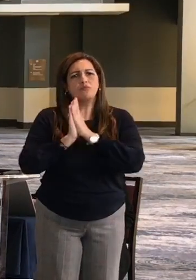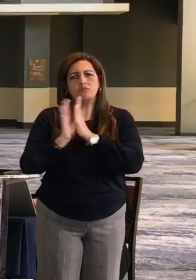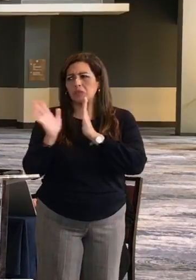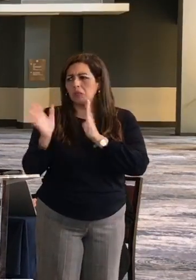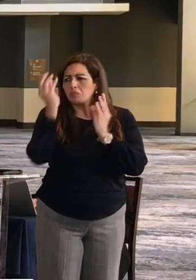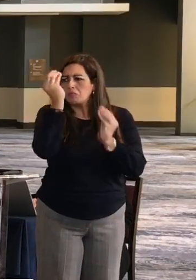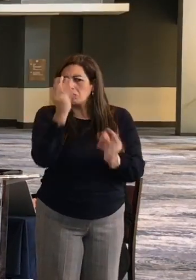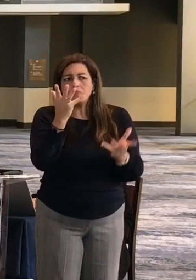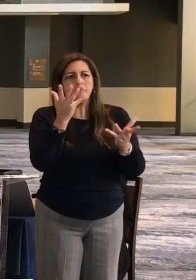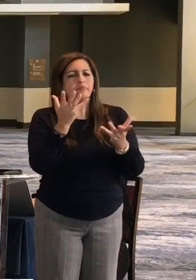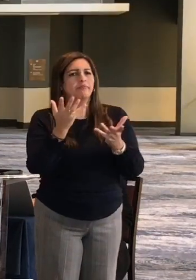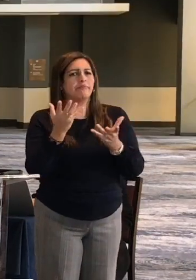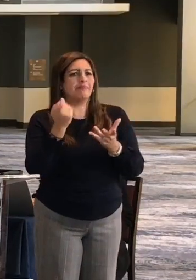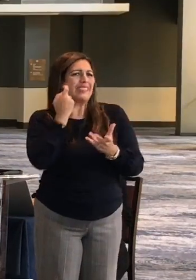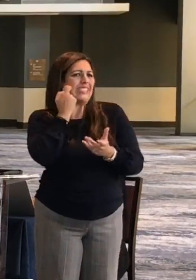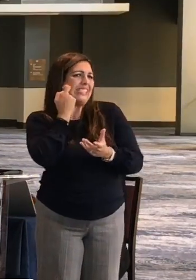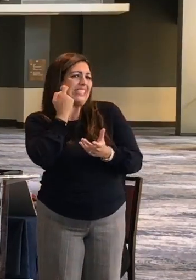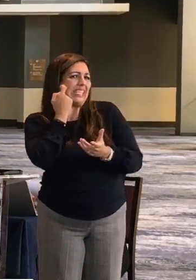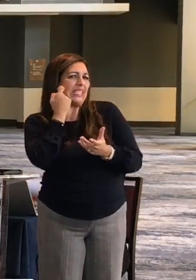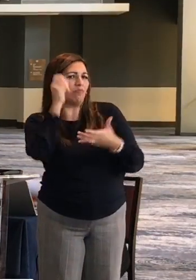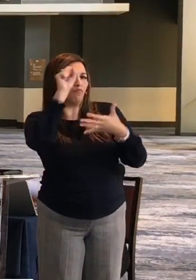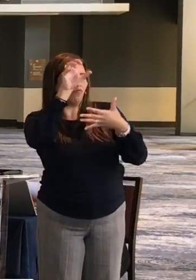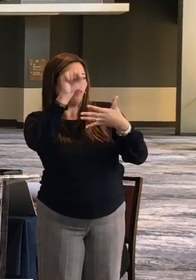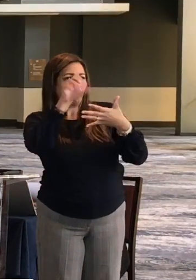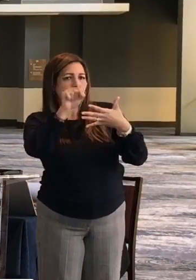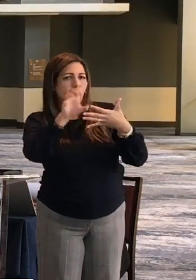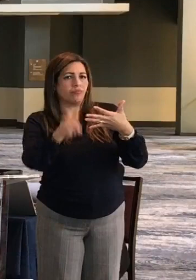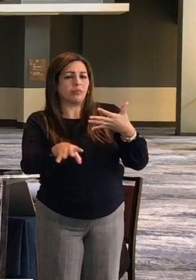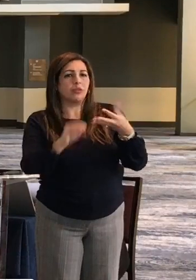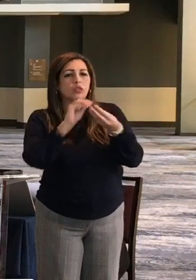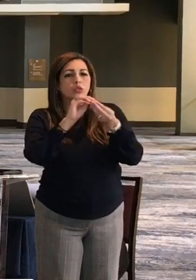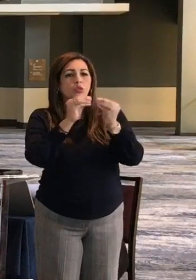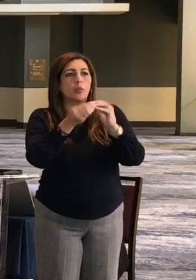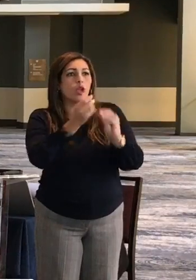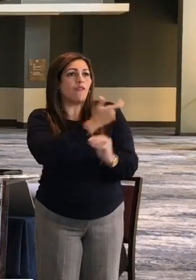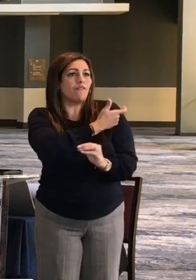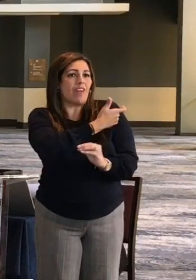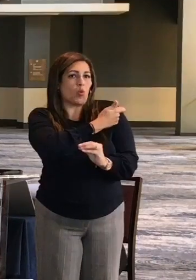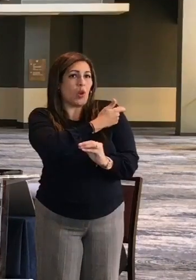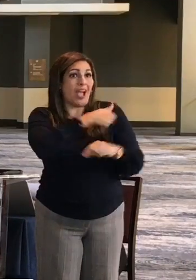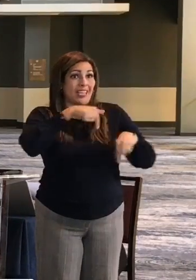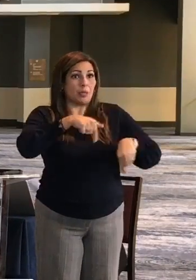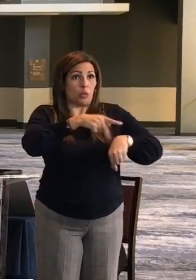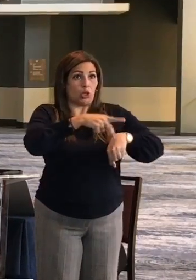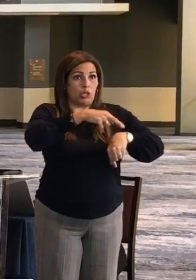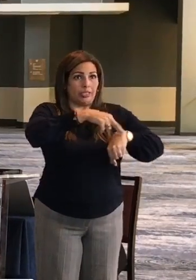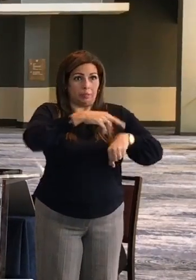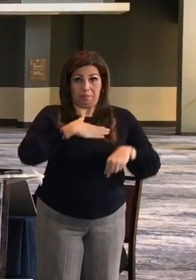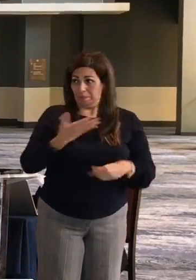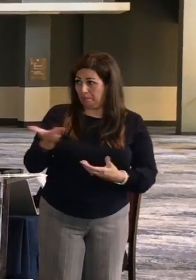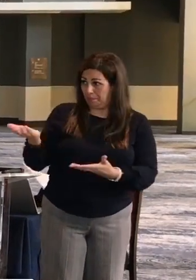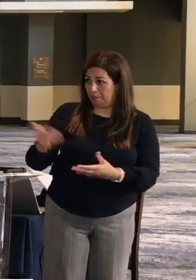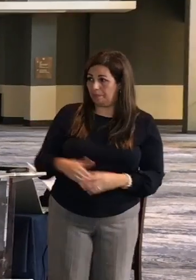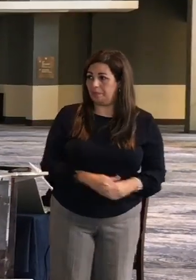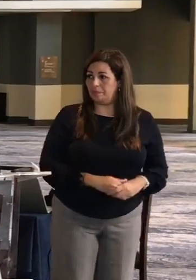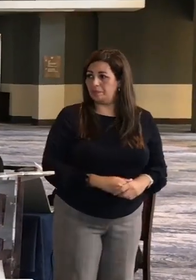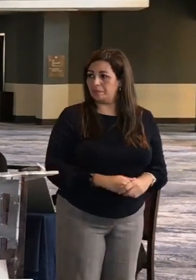comparta las más actuales estadísticas de vacunación en Puerto Rico. Doctora.